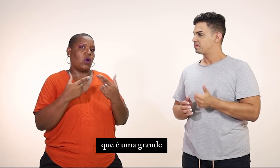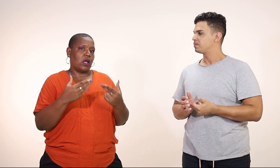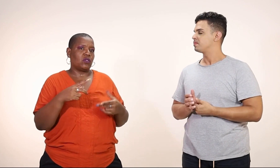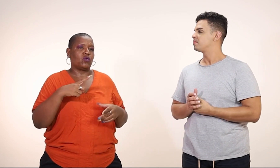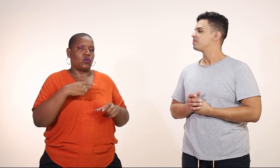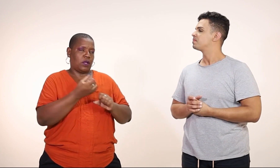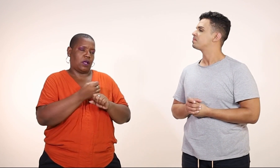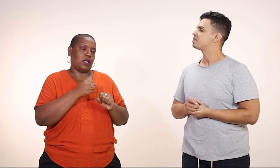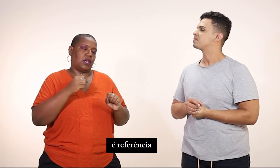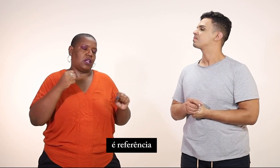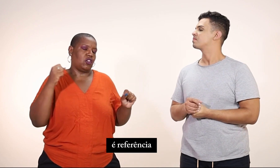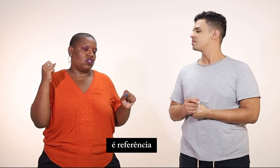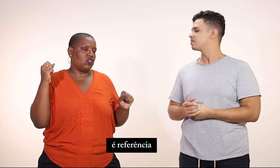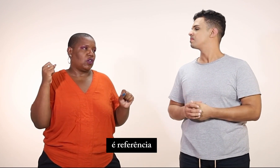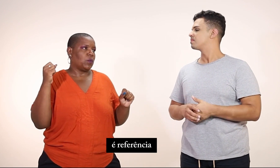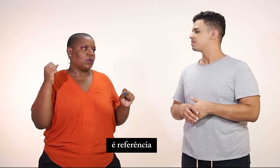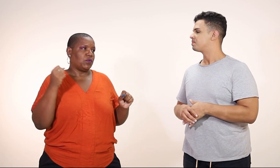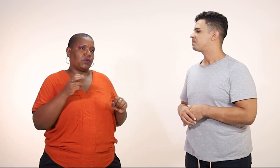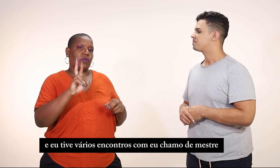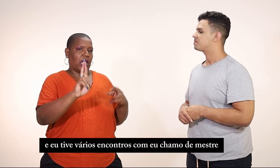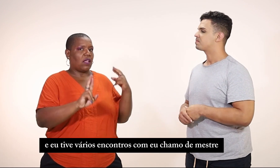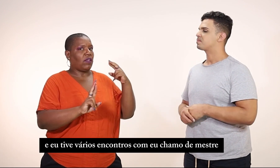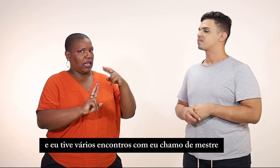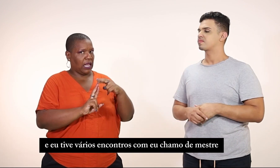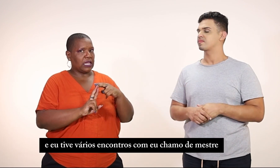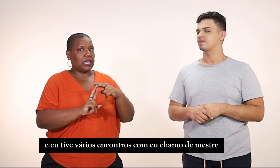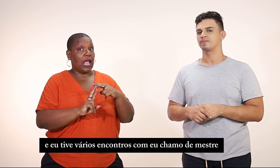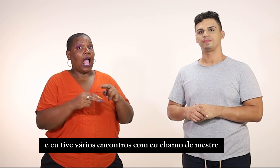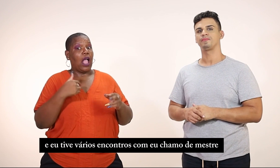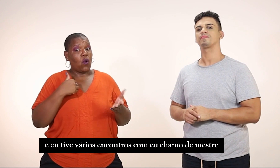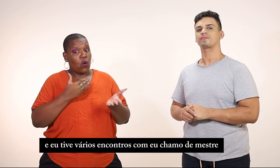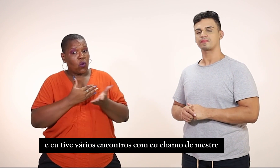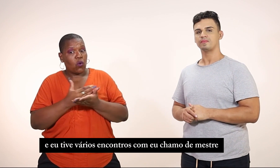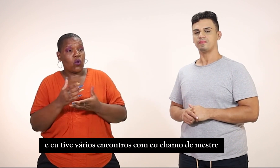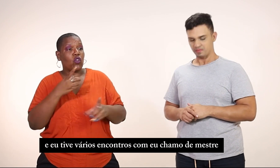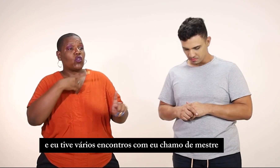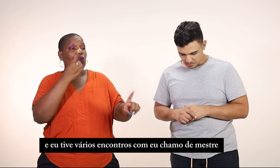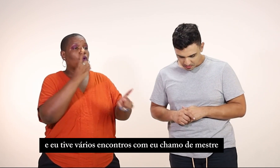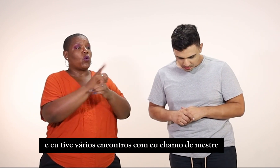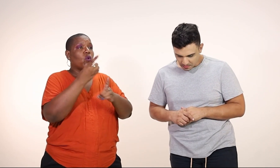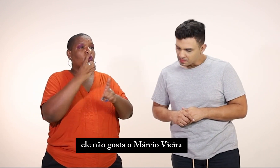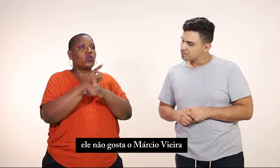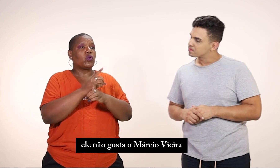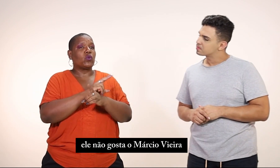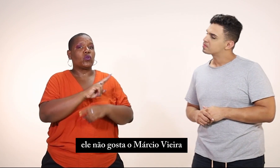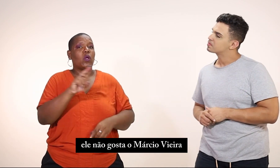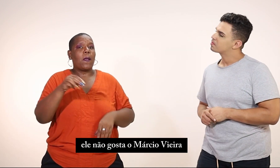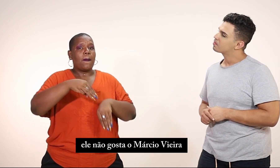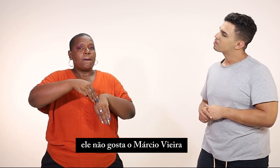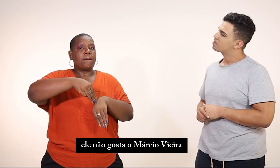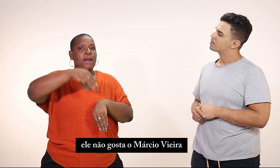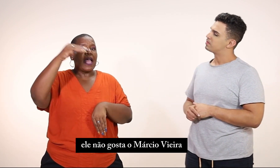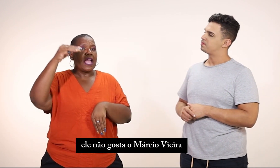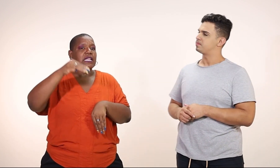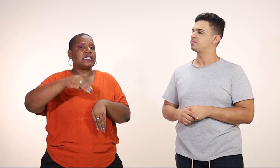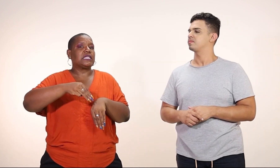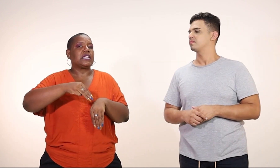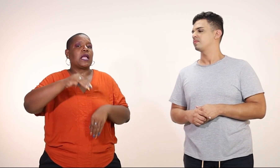grande referência. E eu tive vários encontros com, eu chamo de mestre, ele não gosta, o Márcio Vieira. O